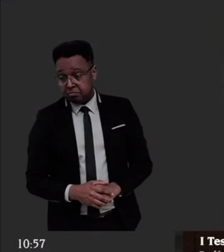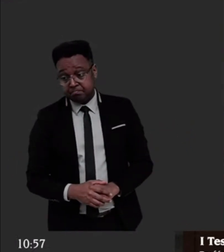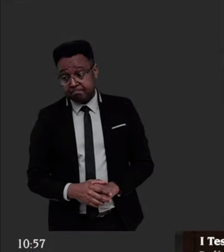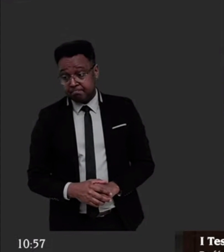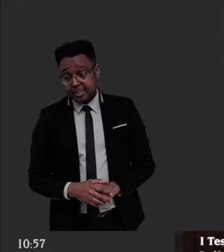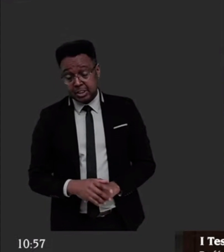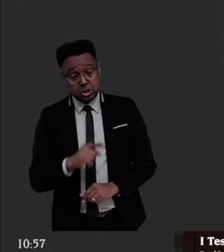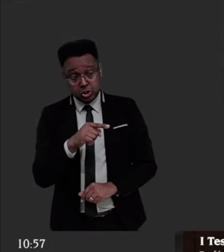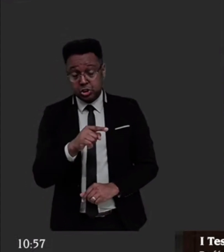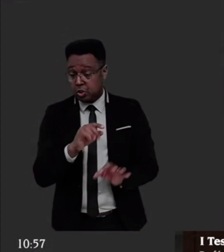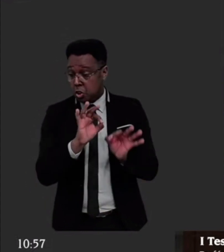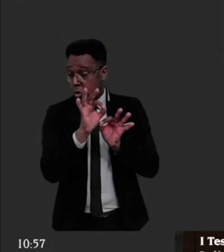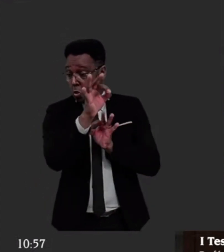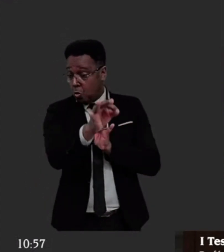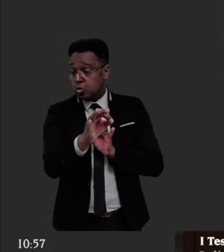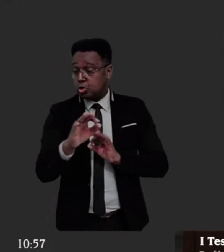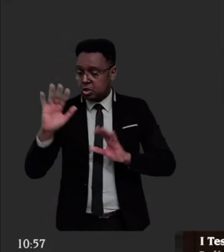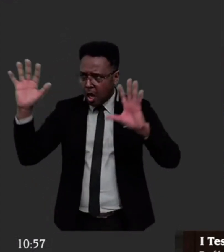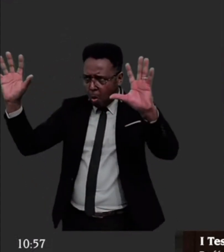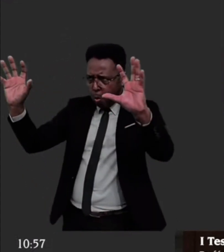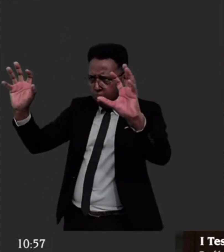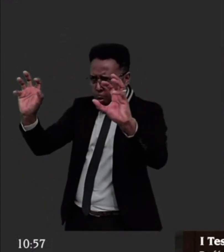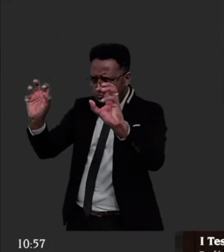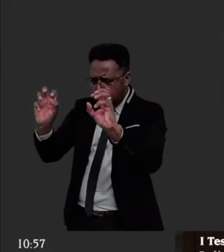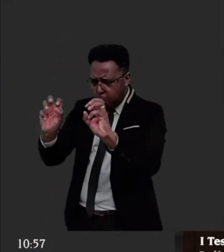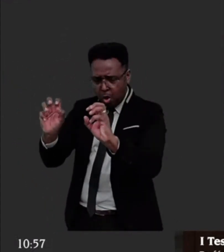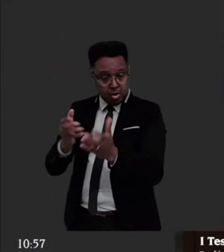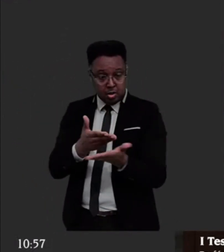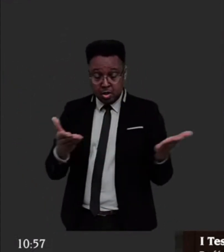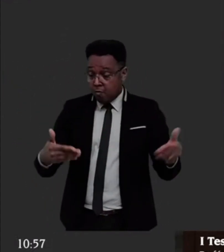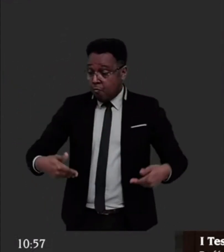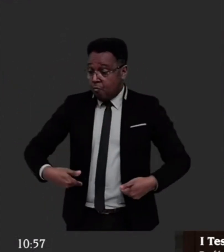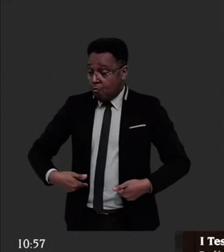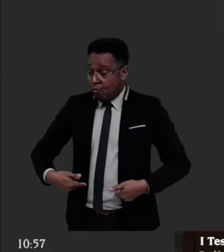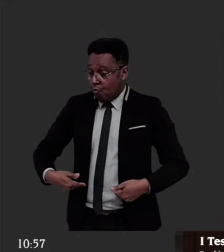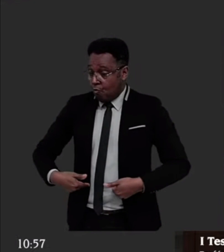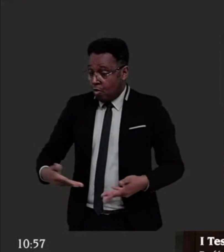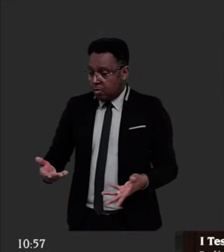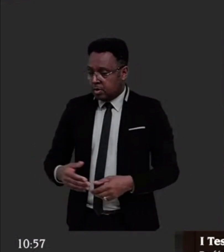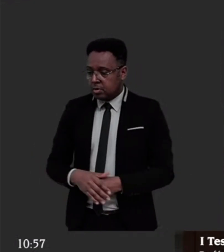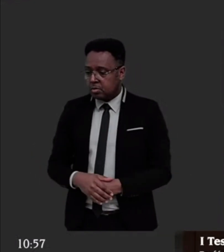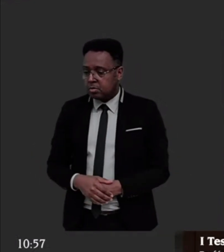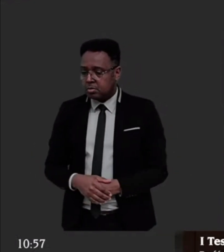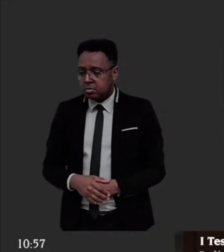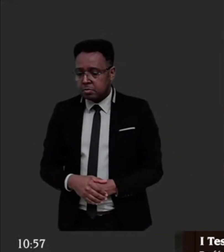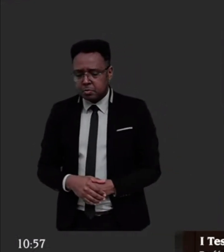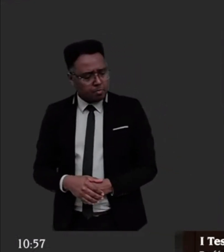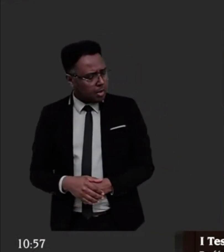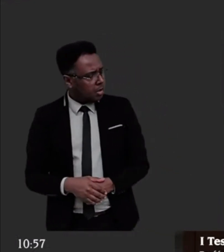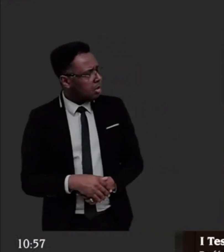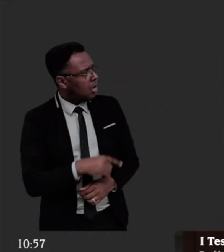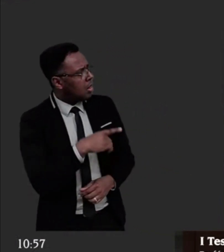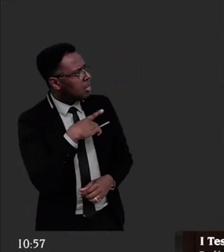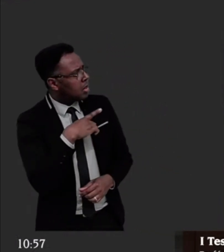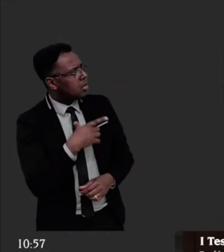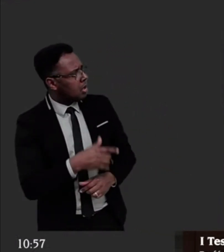que é longe, e já está escuro, está tarde. Falou: o que vocês têm de comer? Dá comida para eles, dá